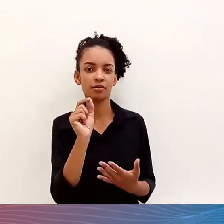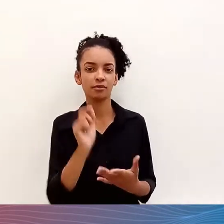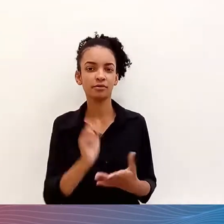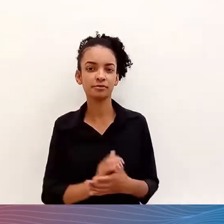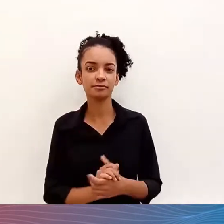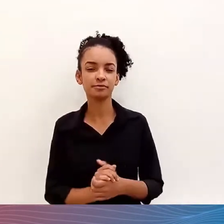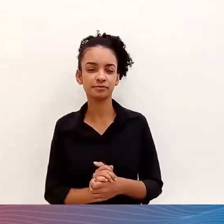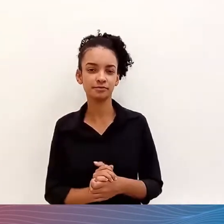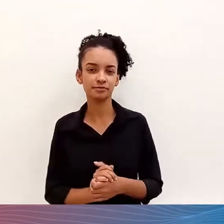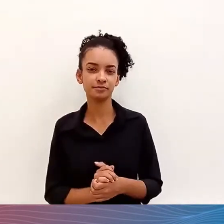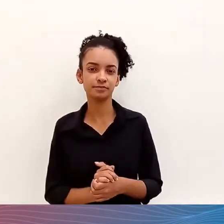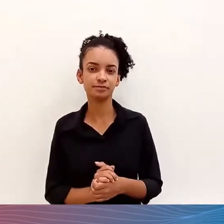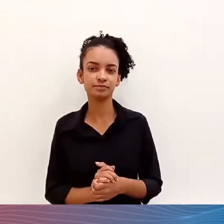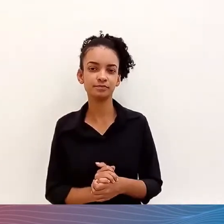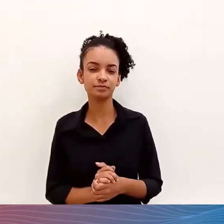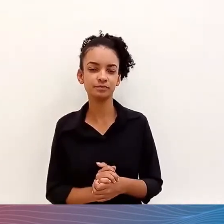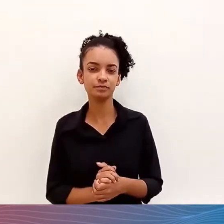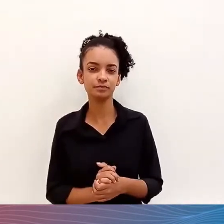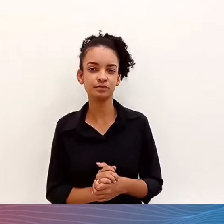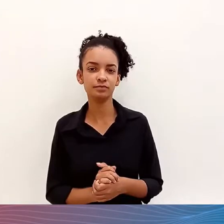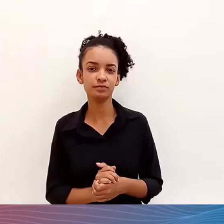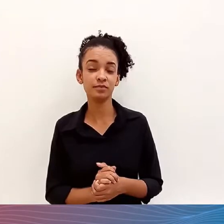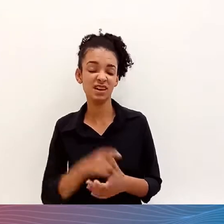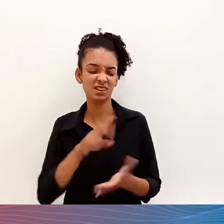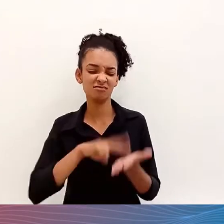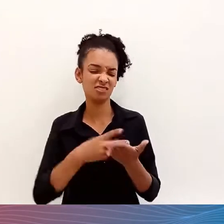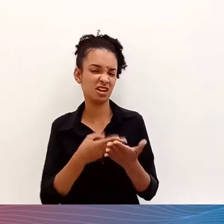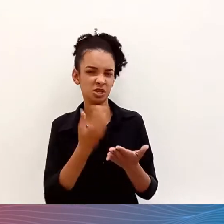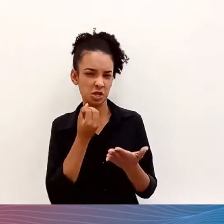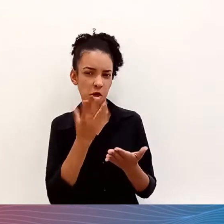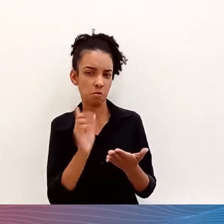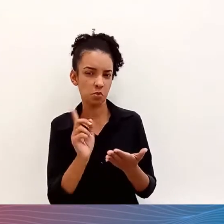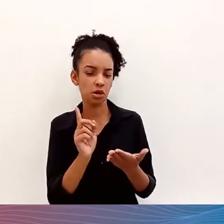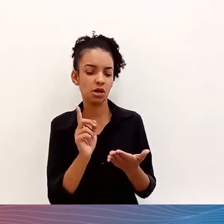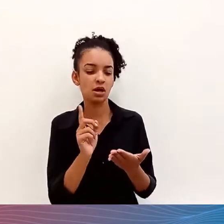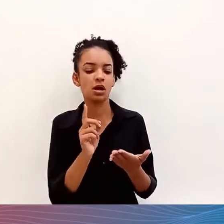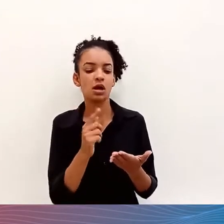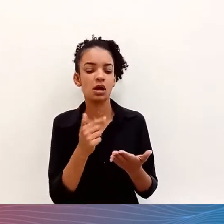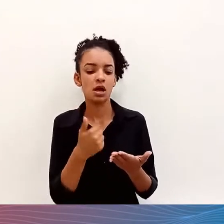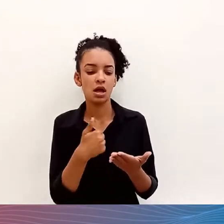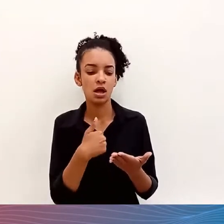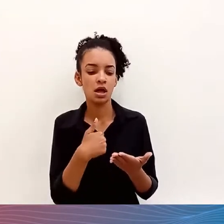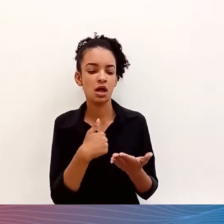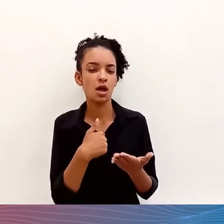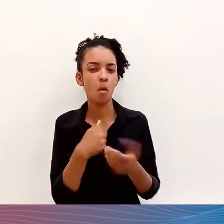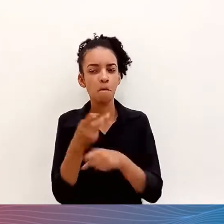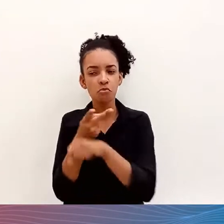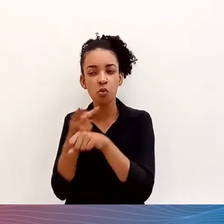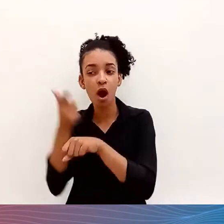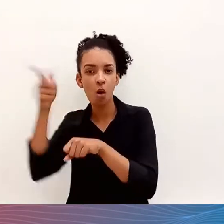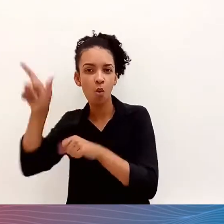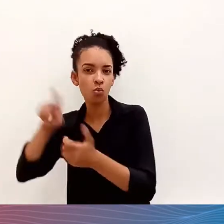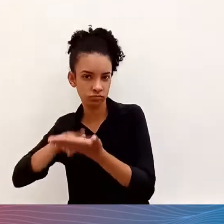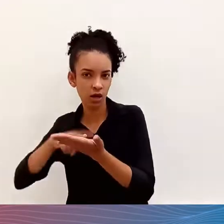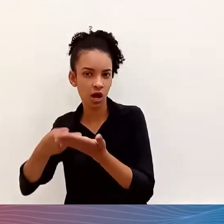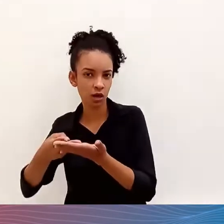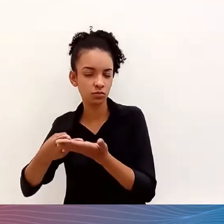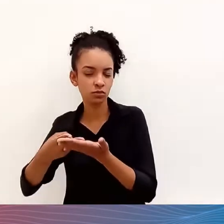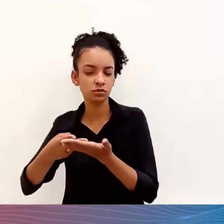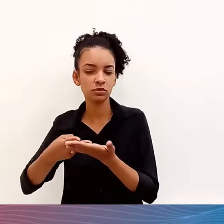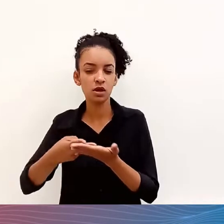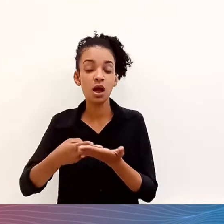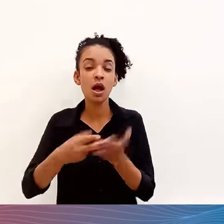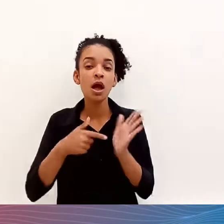Essa tradução não está muito boa. Eu fui ver que a outra tradução será o